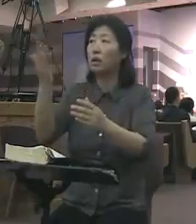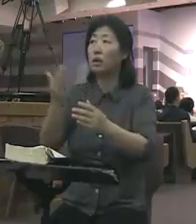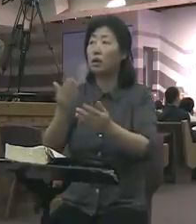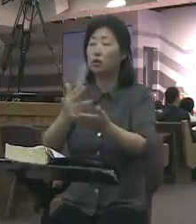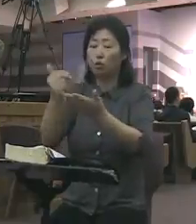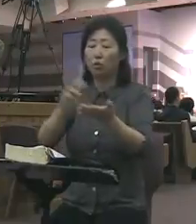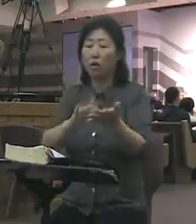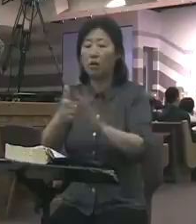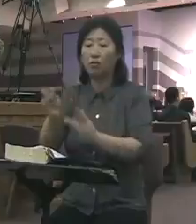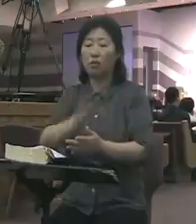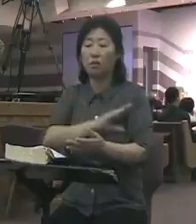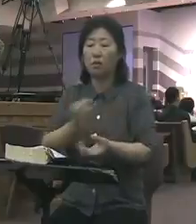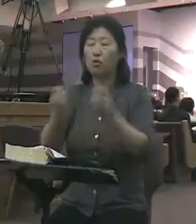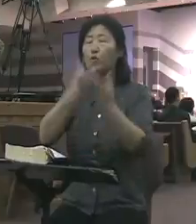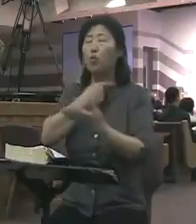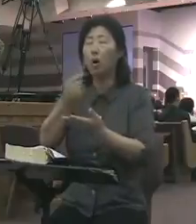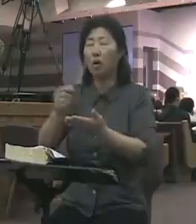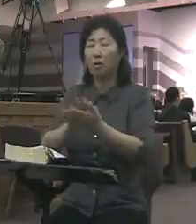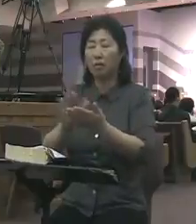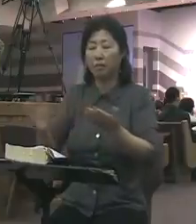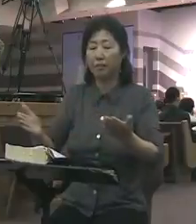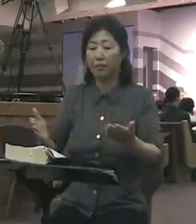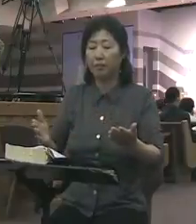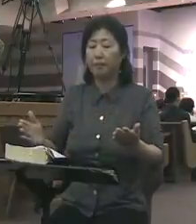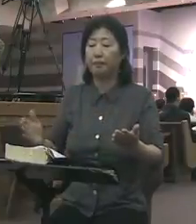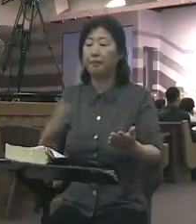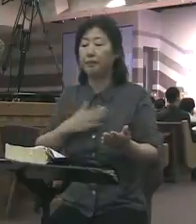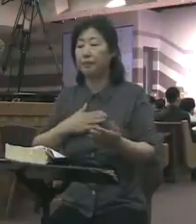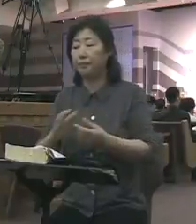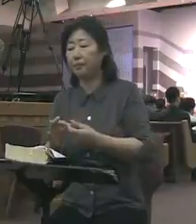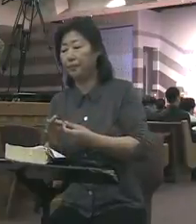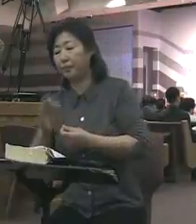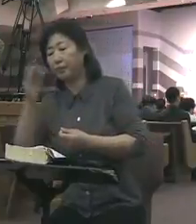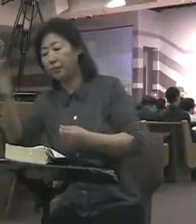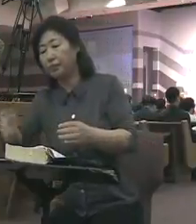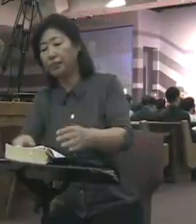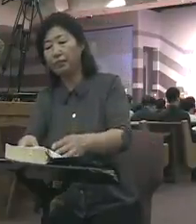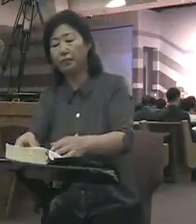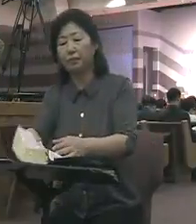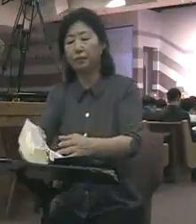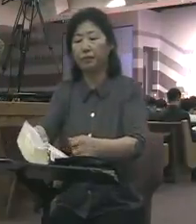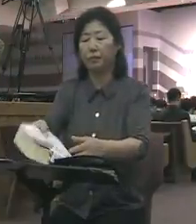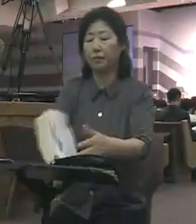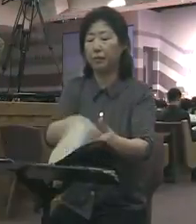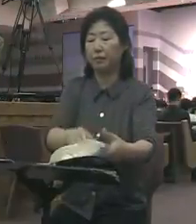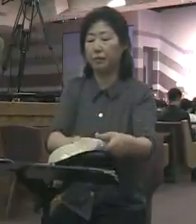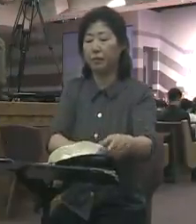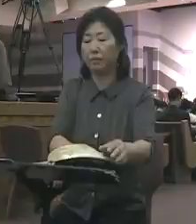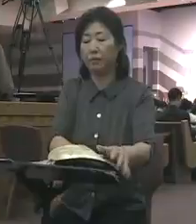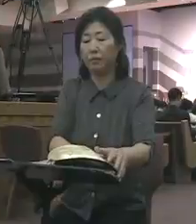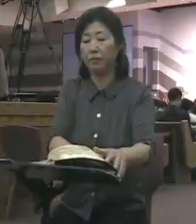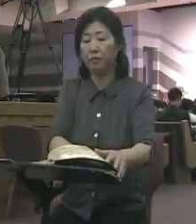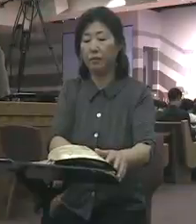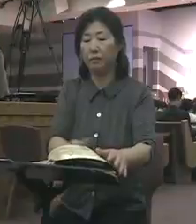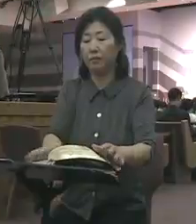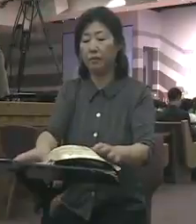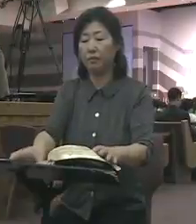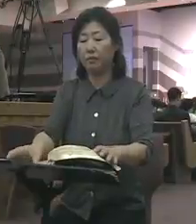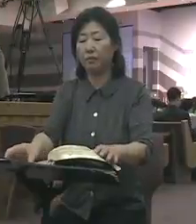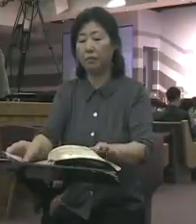축원합니다. 나의 영원하신 기업 생명보다 귀하다. 우리 주님 앞에 고백하는 마음으로 두